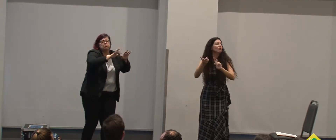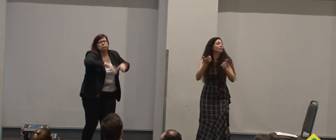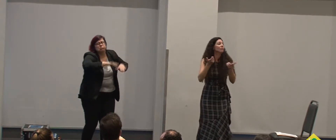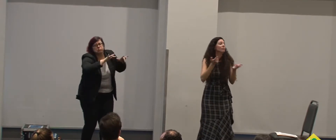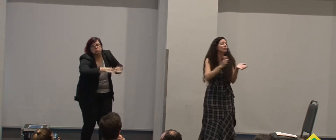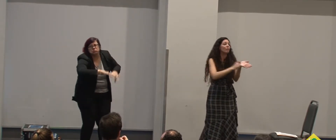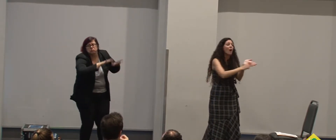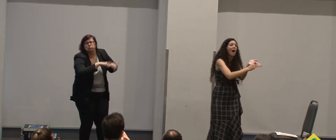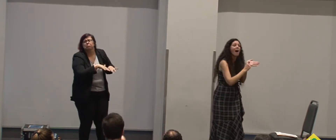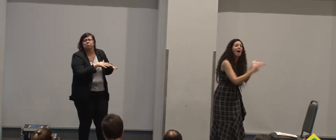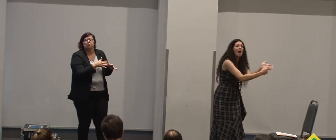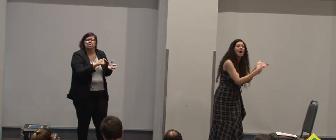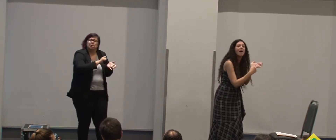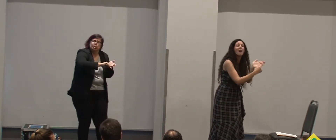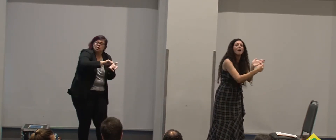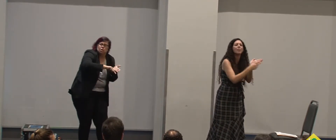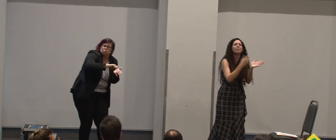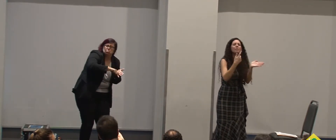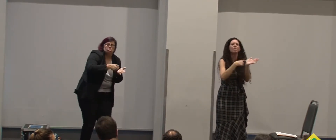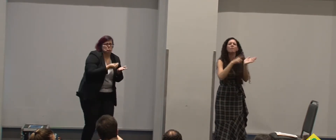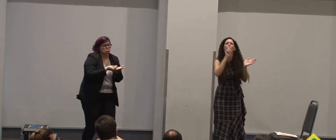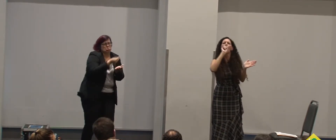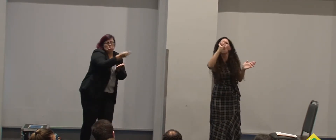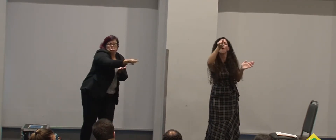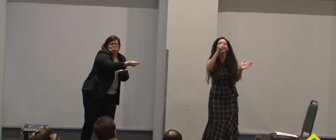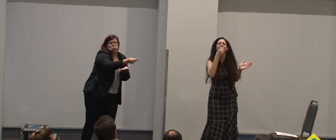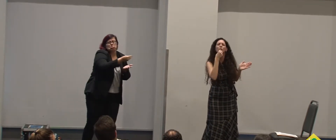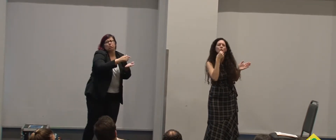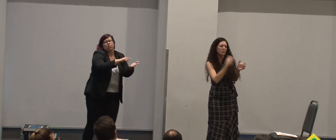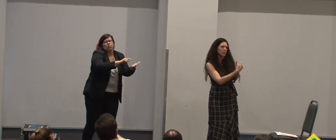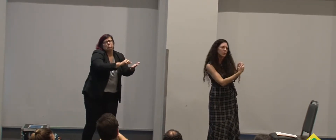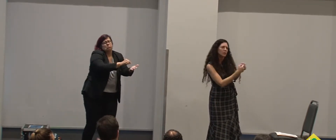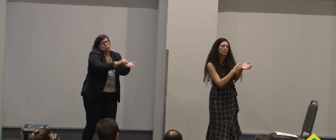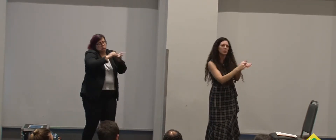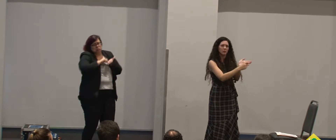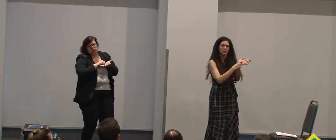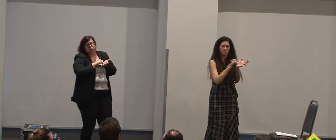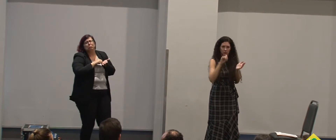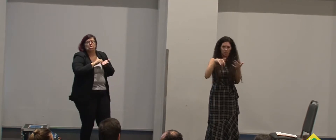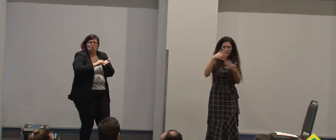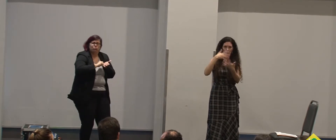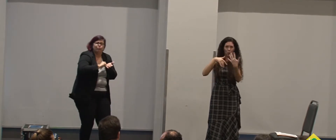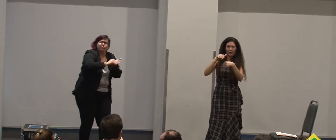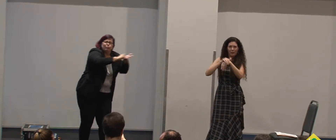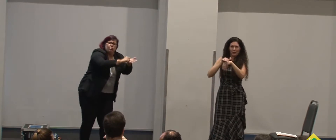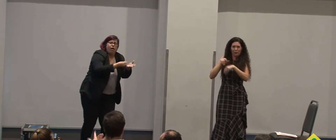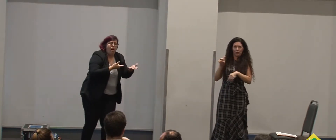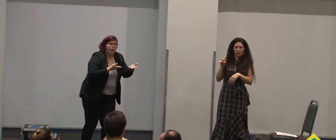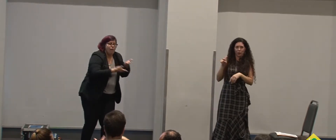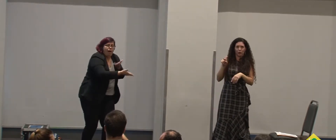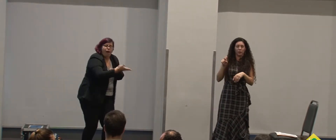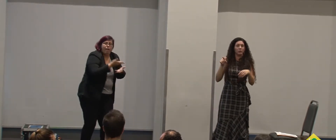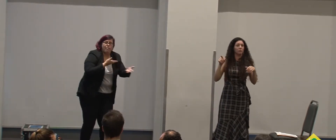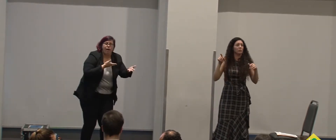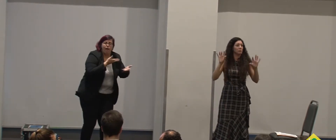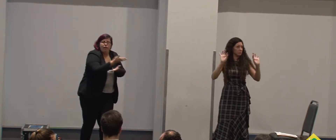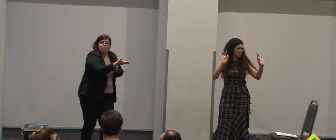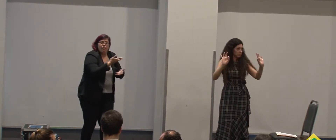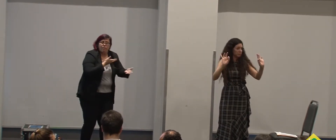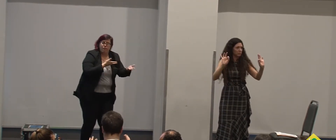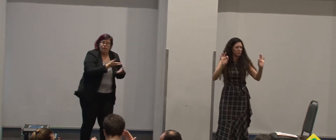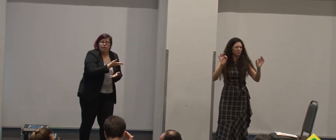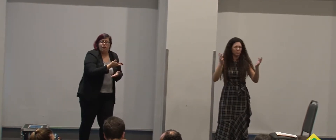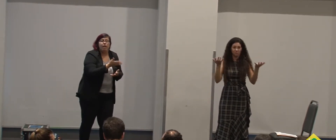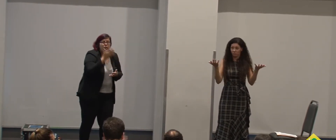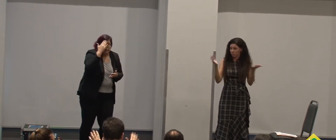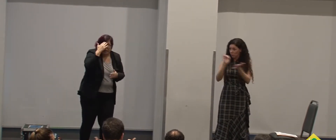mensagem de texto, conversando por meio de bilhete, né, quando a gente vai interagir com ouvintes e